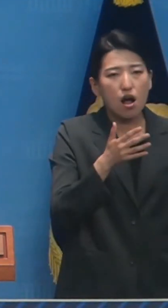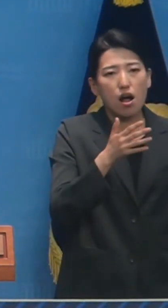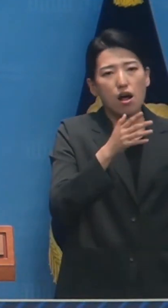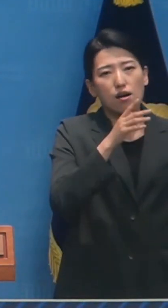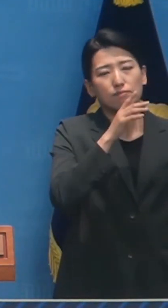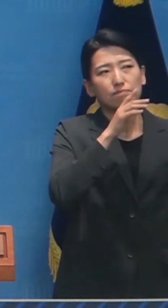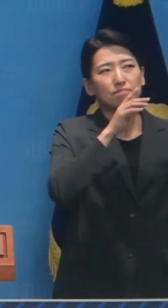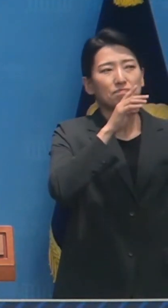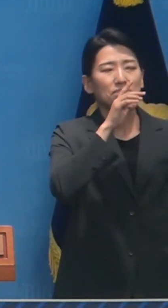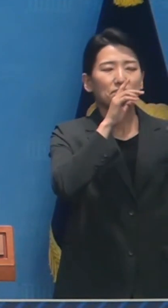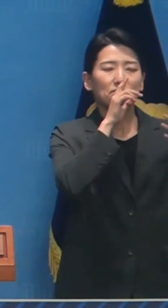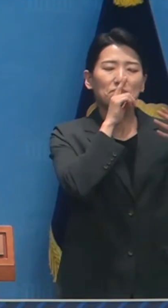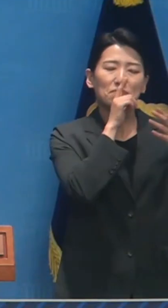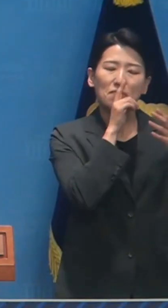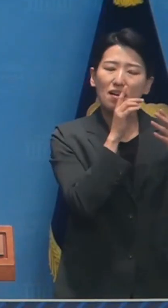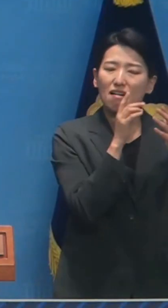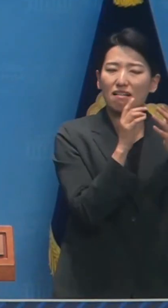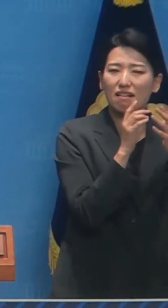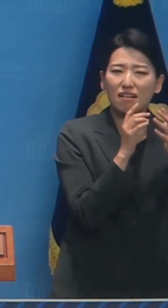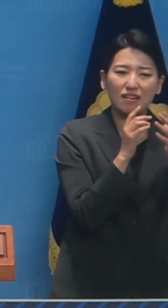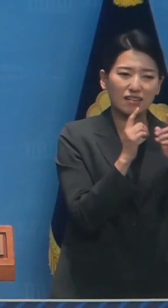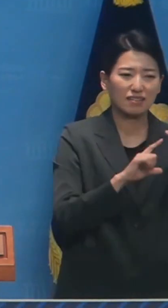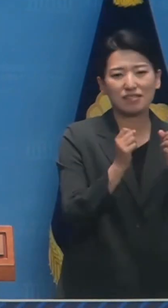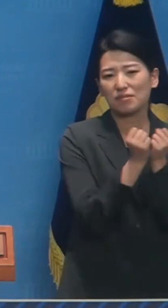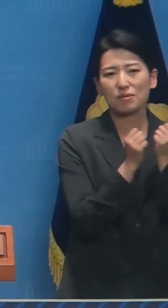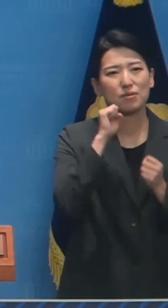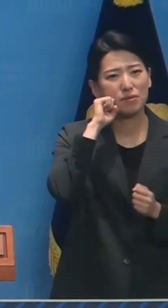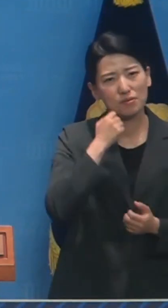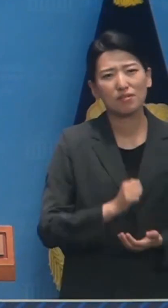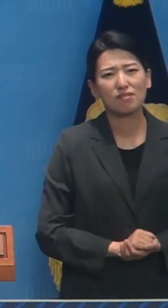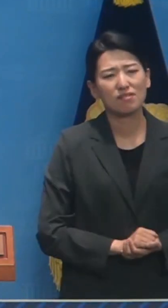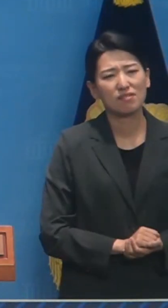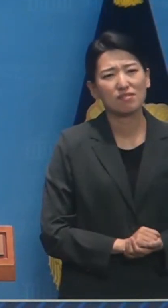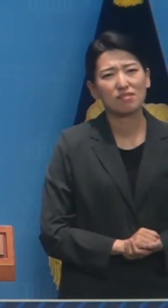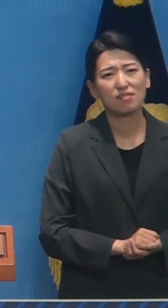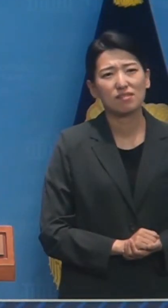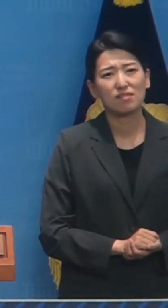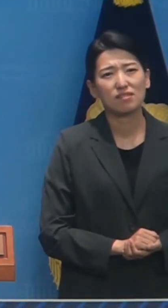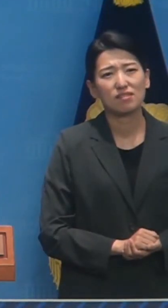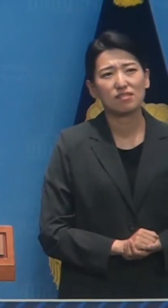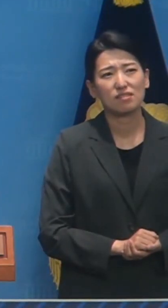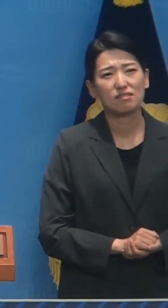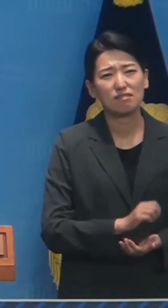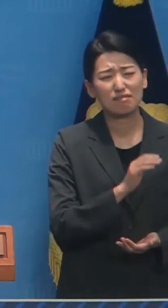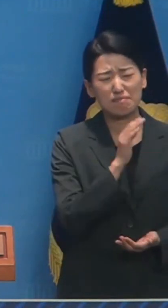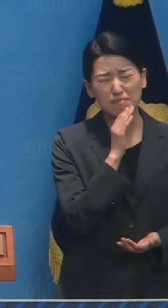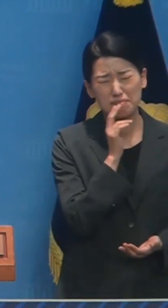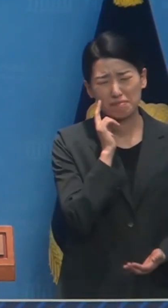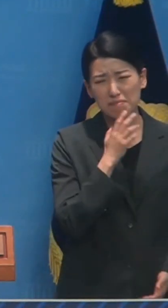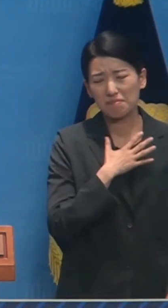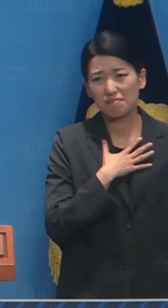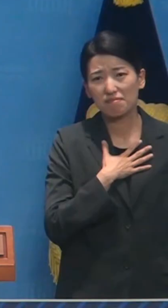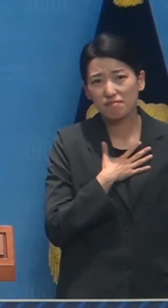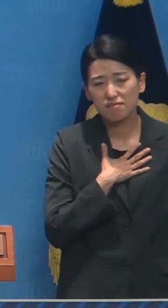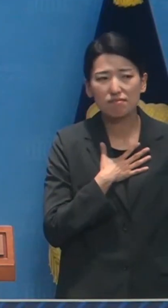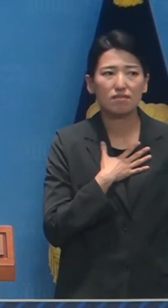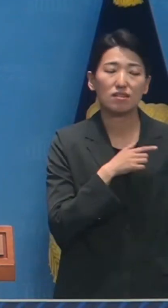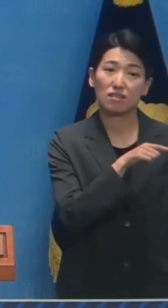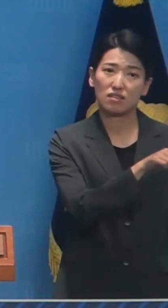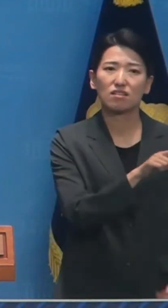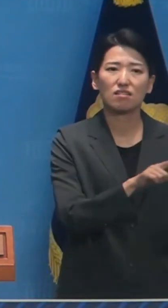없는 잔혹한 그리고 잔인했었던 일들이 더 많이 넓게 전국적으로